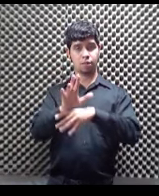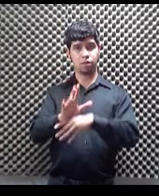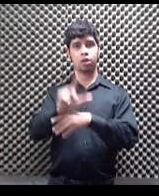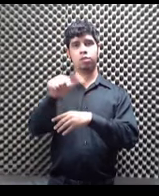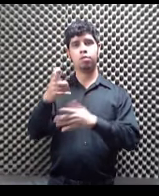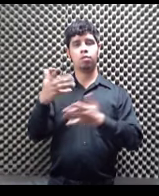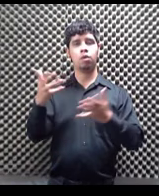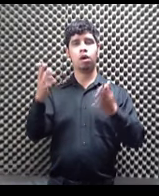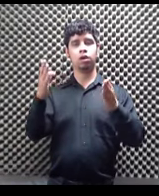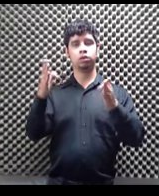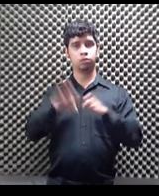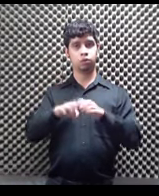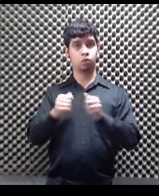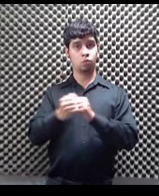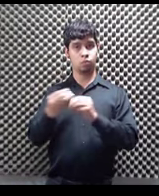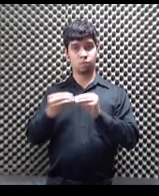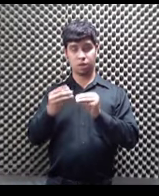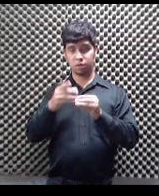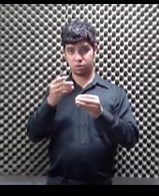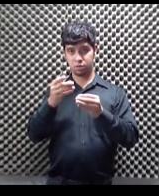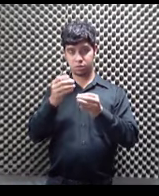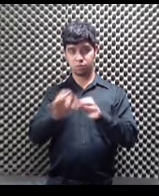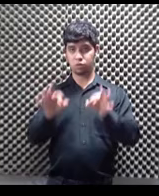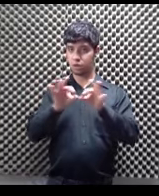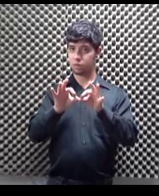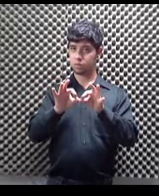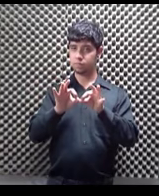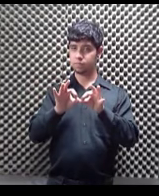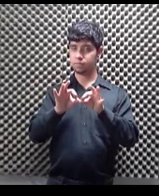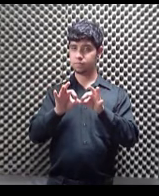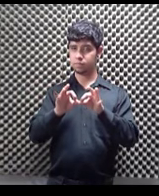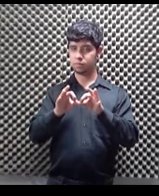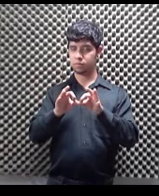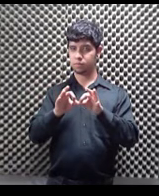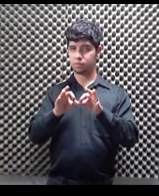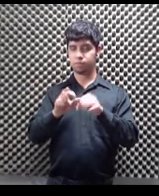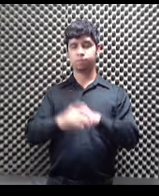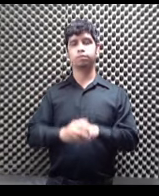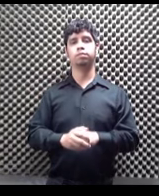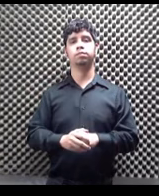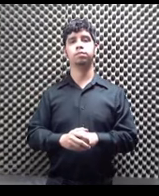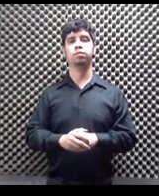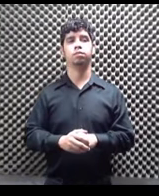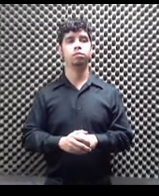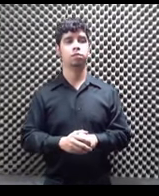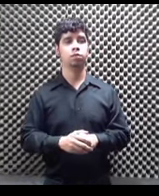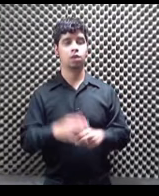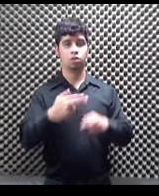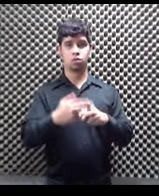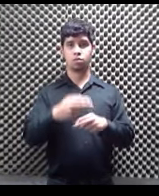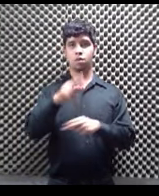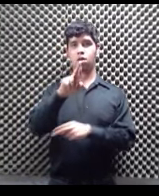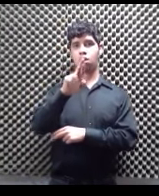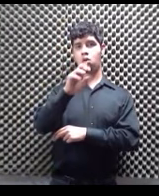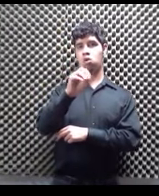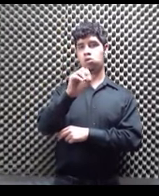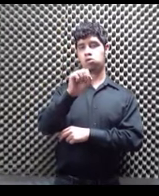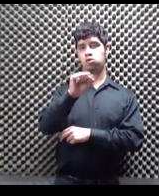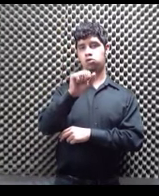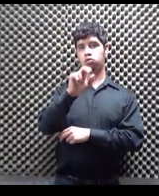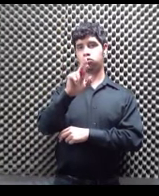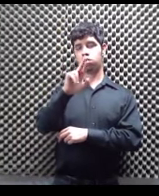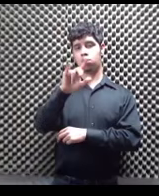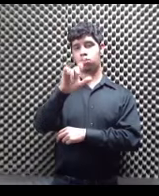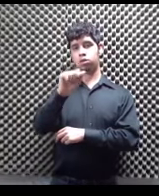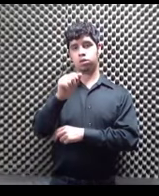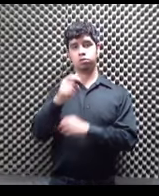una película muy importante, que es una producción puertorriqueña también. Es Rosaura. Rosaura. Que se